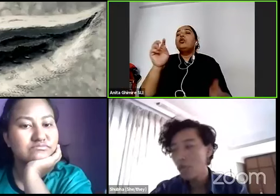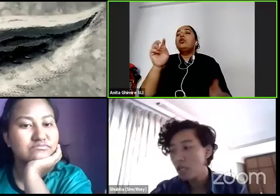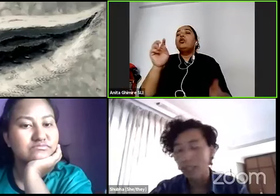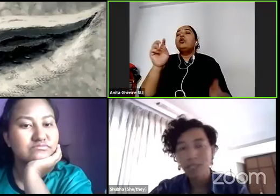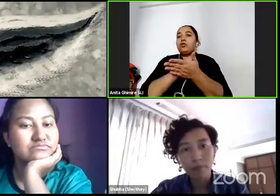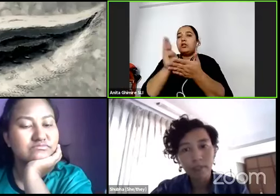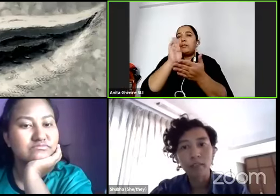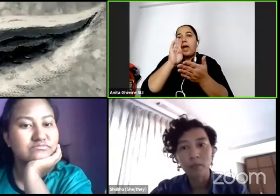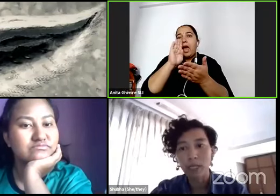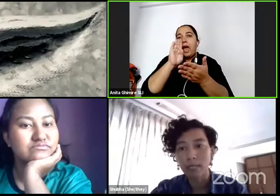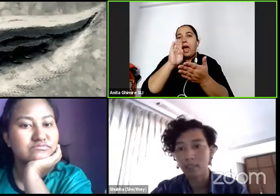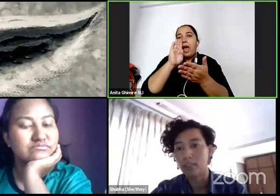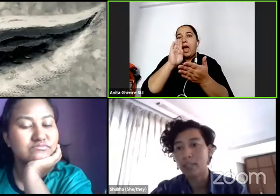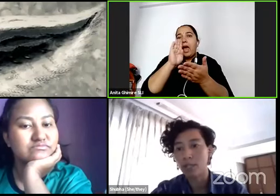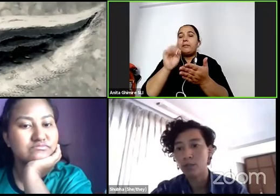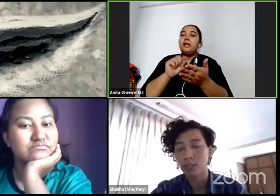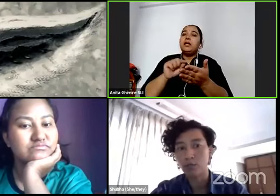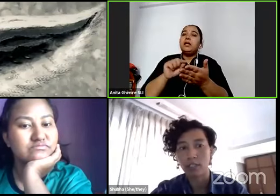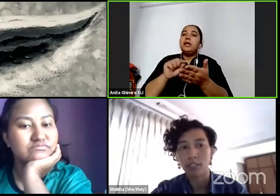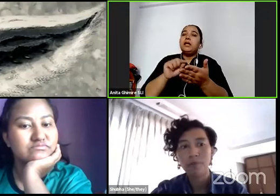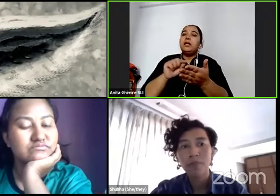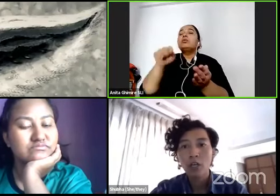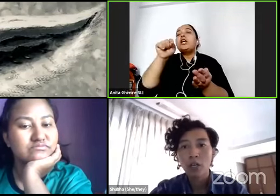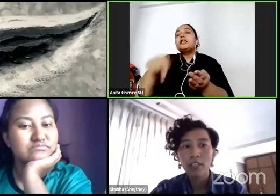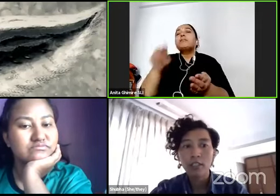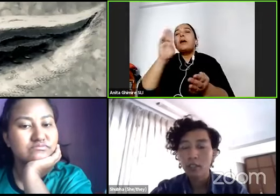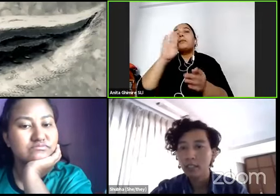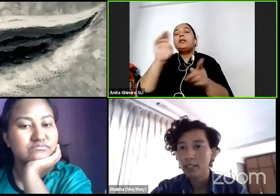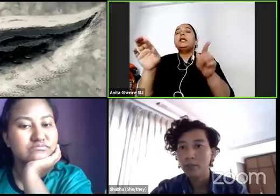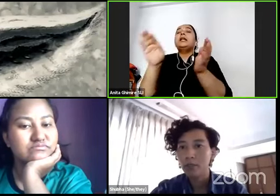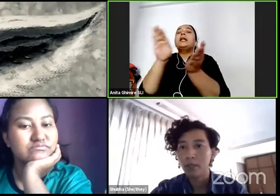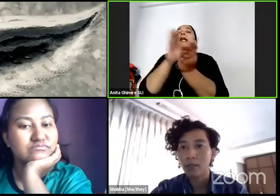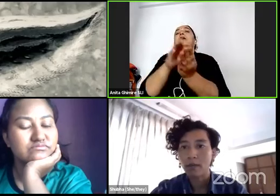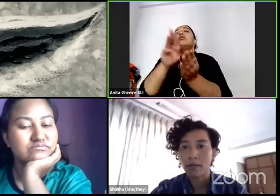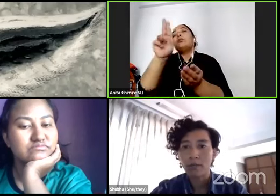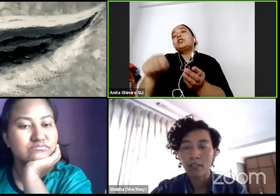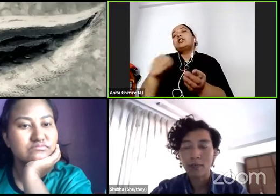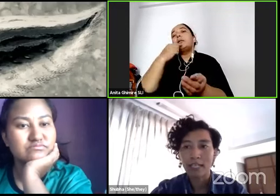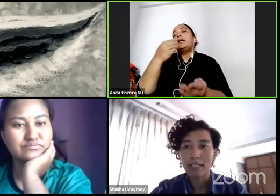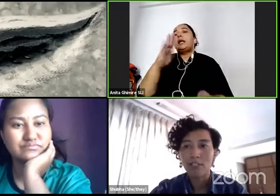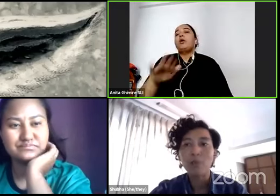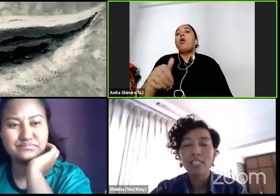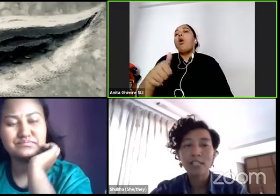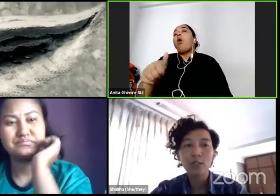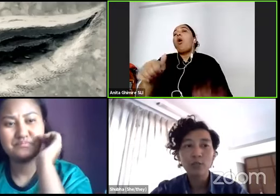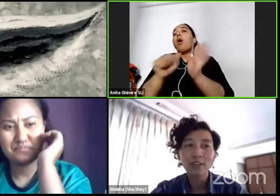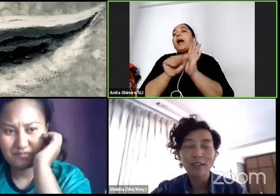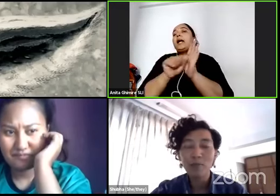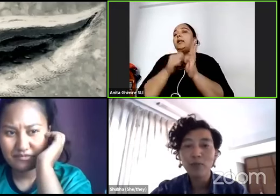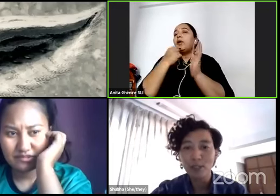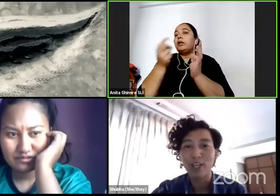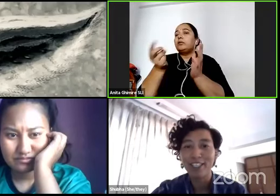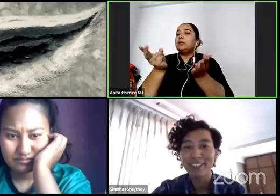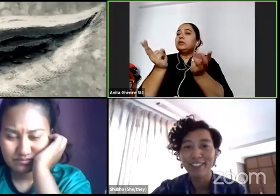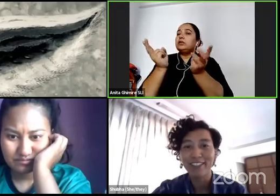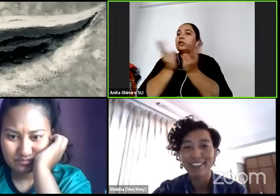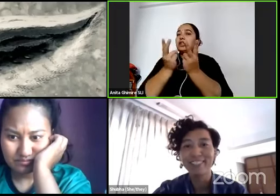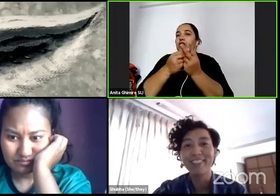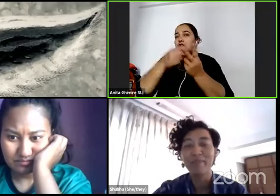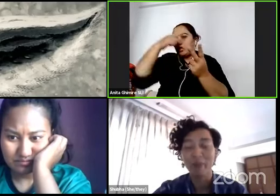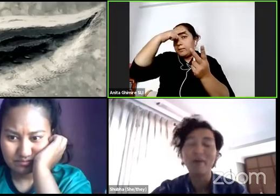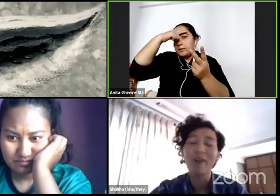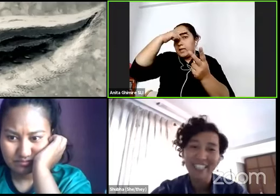छौँ, तर यसमा पनि राख्नु पर्ला भन्ने जस्तो लाग्यो कुरा सुनेर। अनि अघि तपाईँले भन्नुभएको कुरा मैले थप्दाखेरि समस्याको कुरा गर्नै पुगेको छैन नि त,